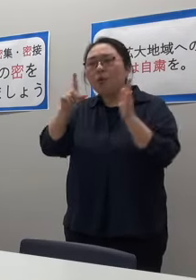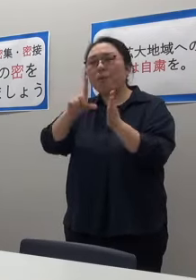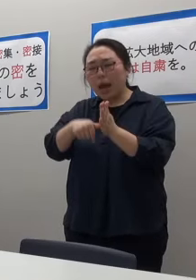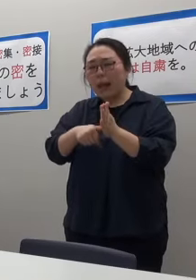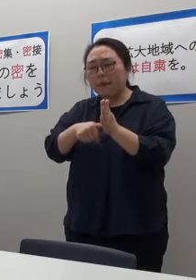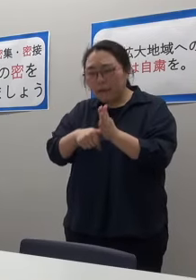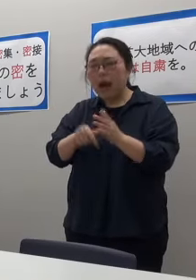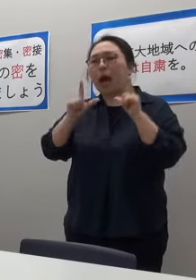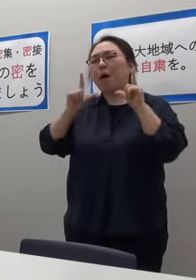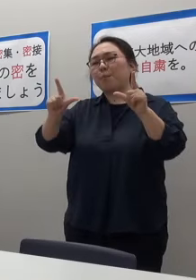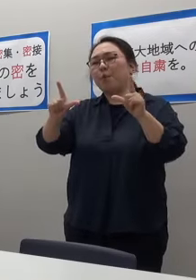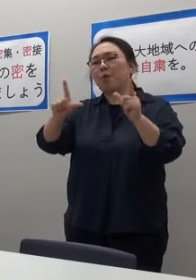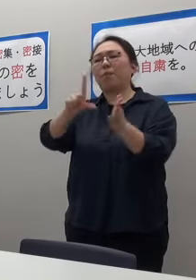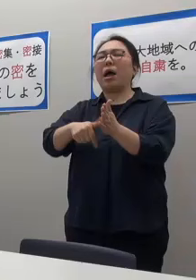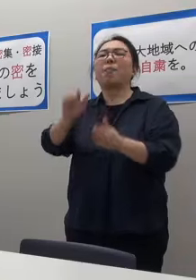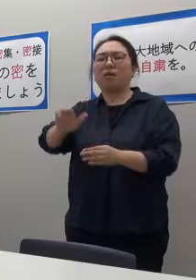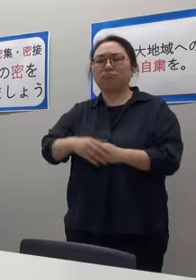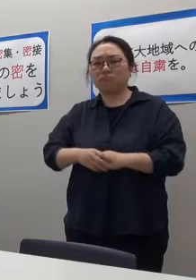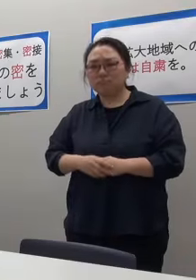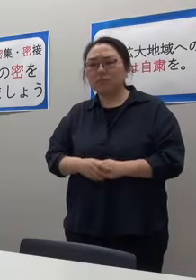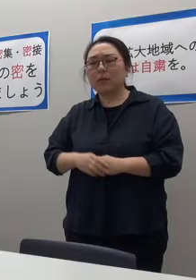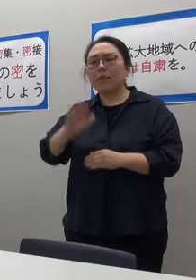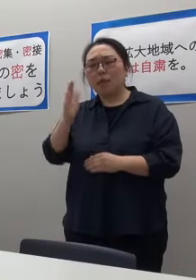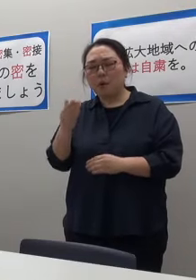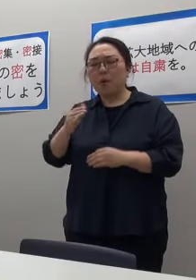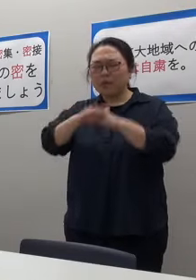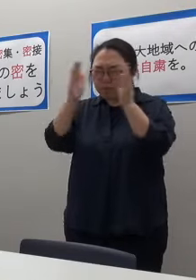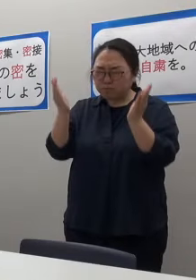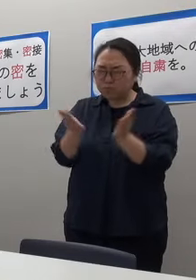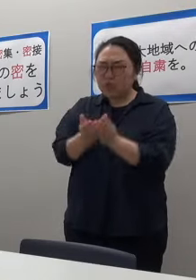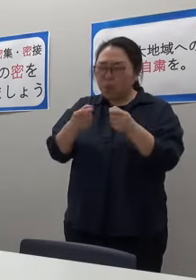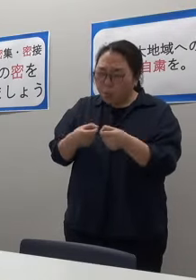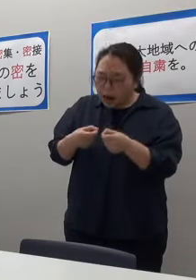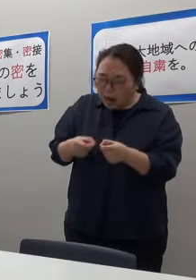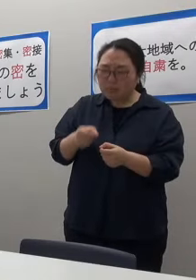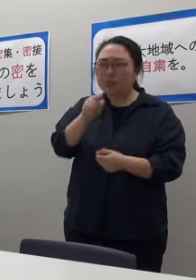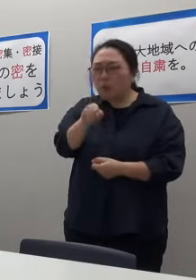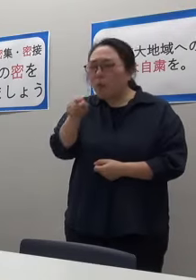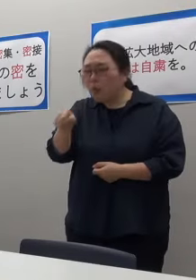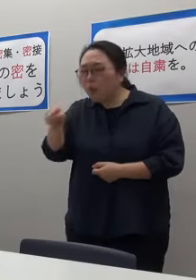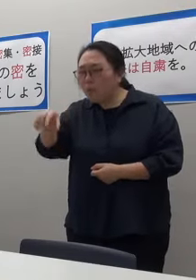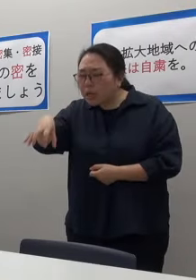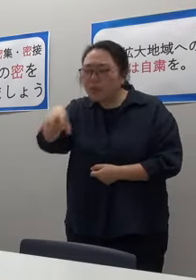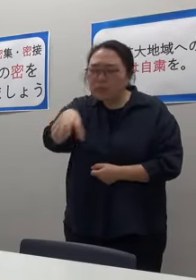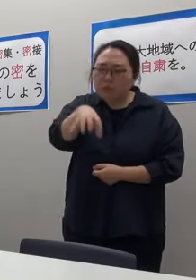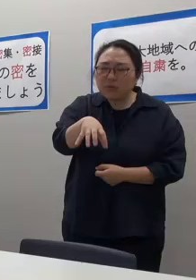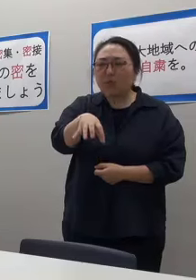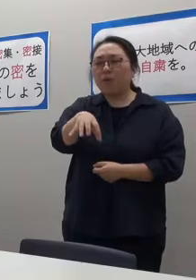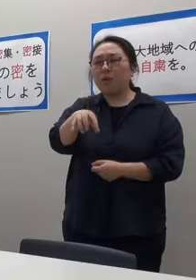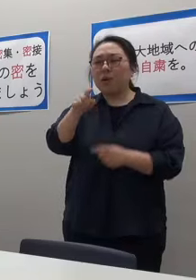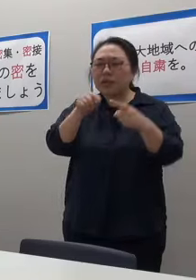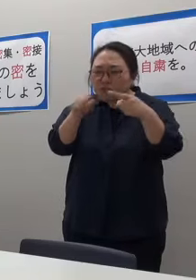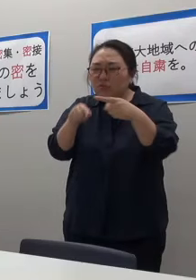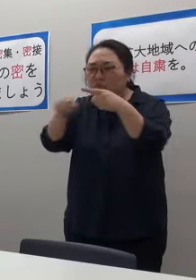どうだしするということもあるかと思いますけども、すべて細かくですね、いろんなところに行ったとかっていうことをですね、一つ